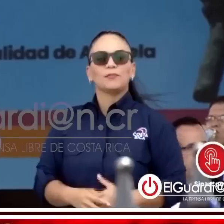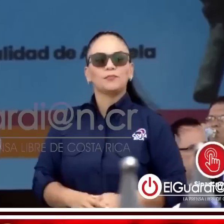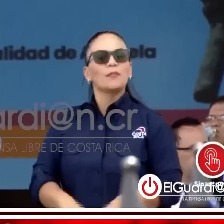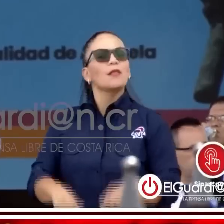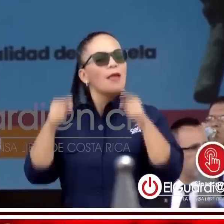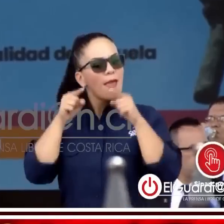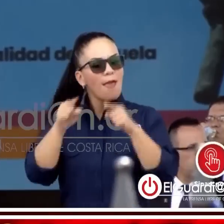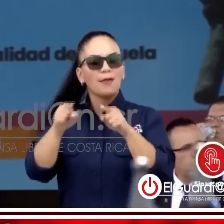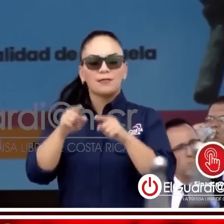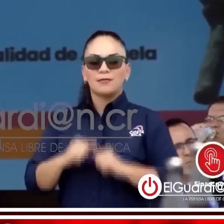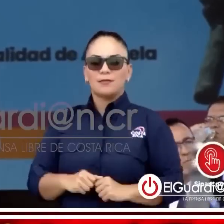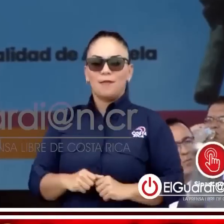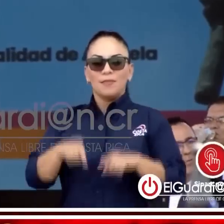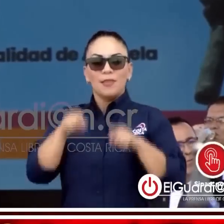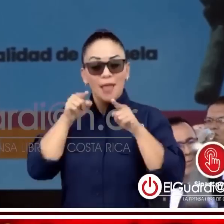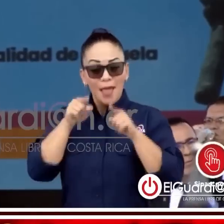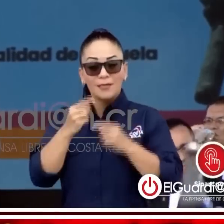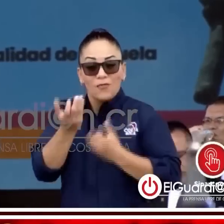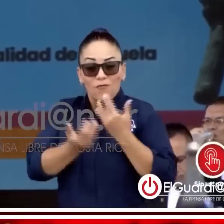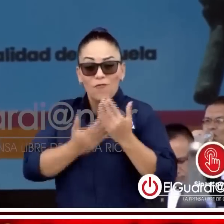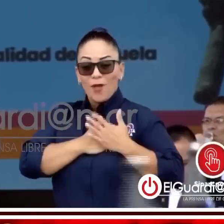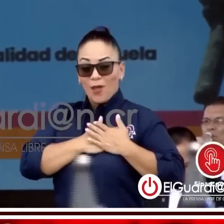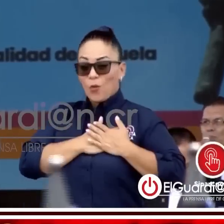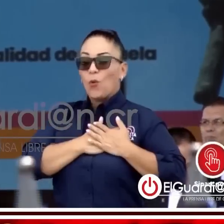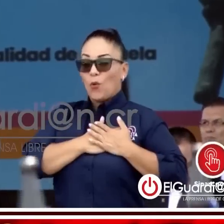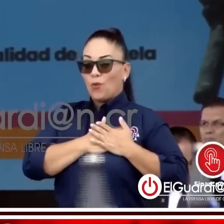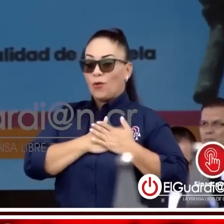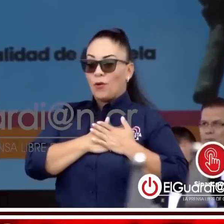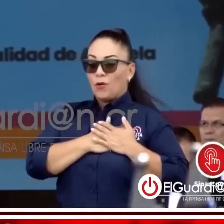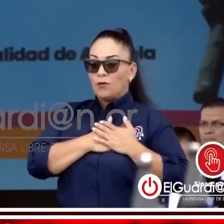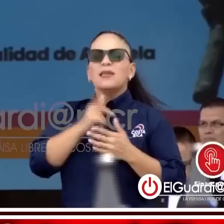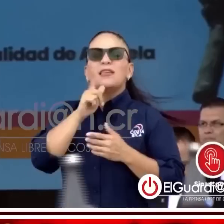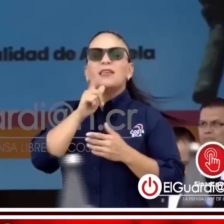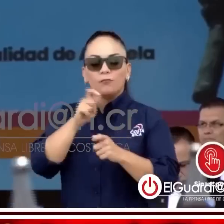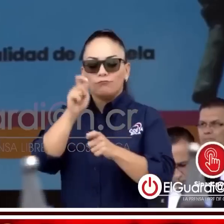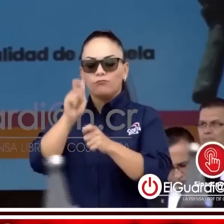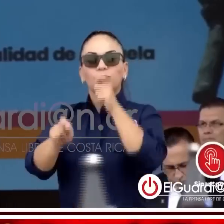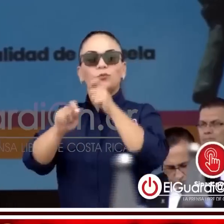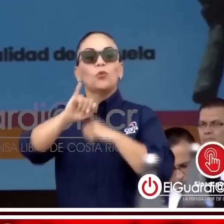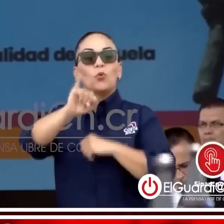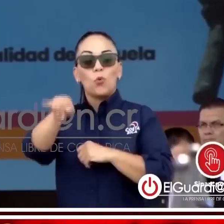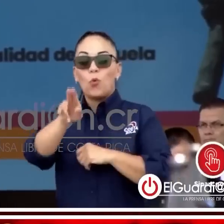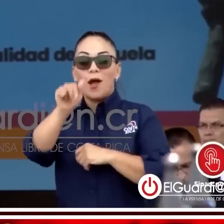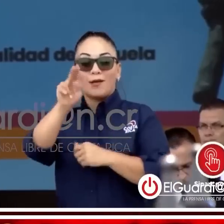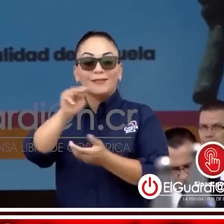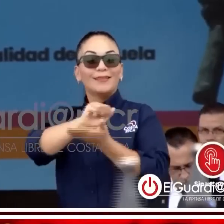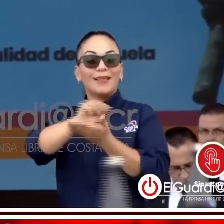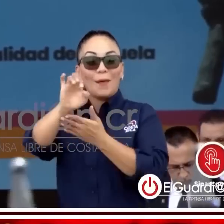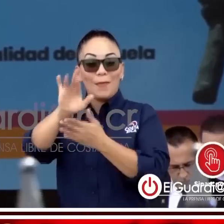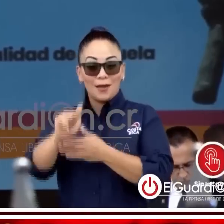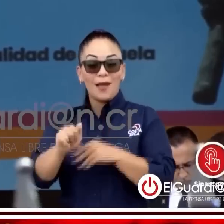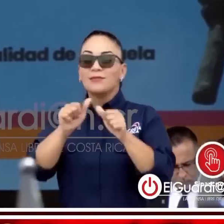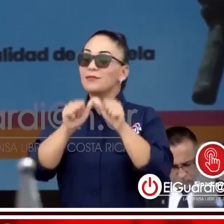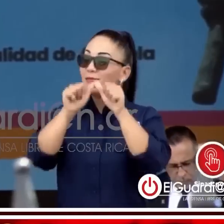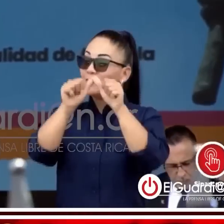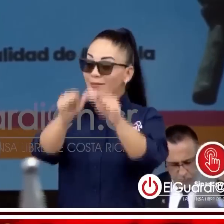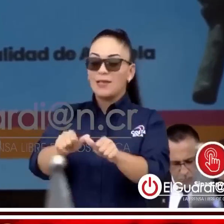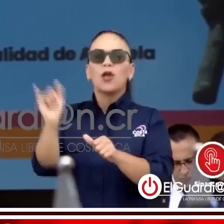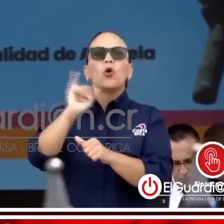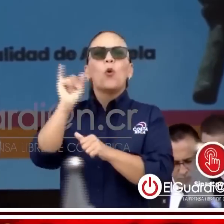Ese fuego que encendió Juan Santamaría sigue ardiendo, sigue siendo un